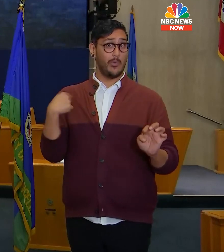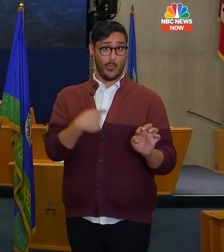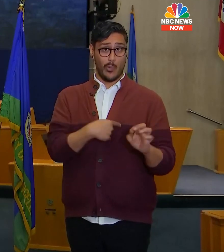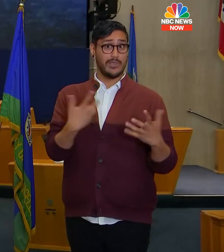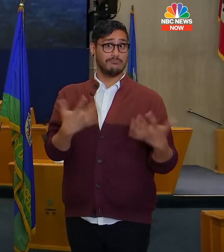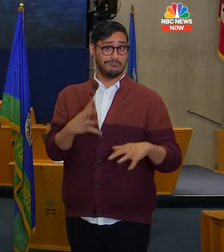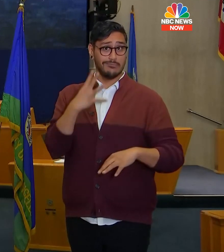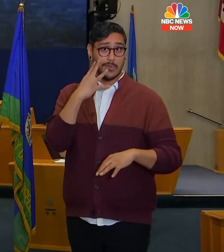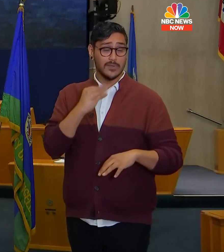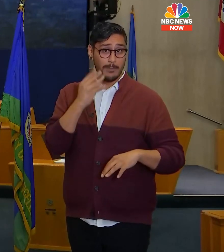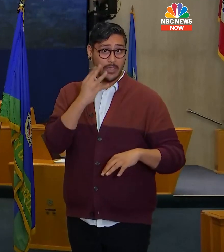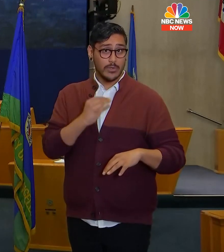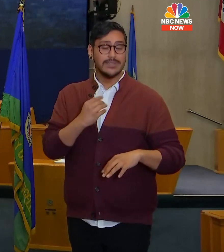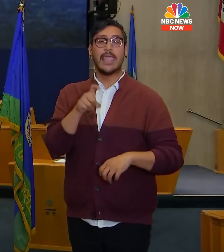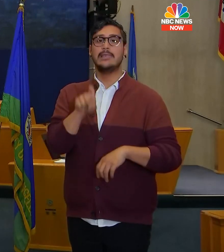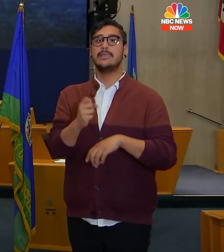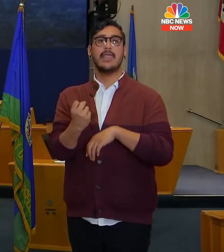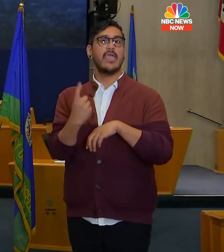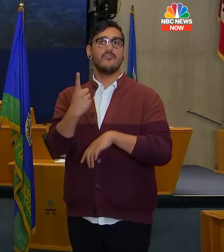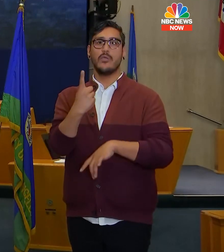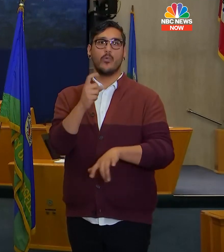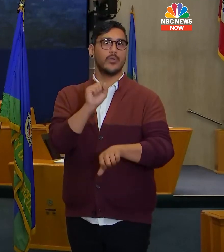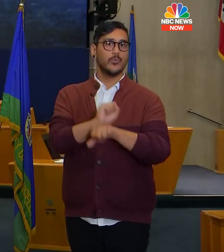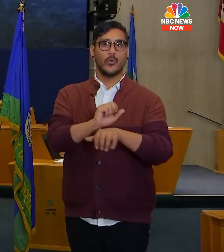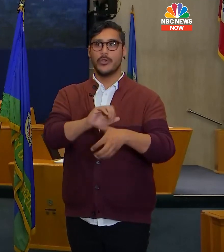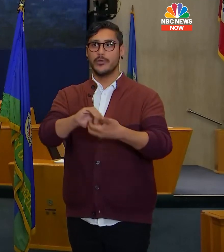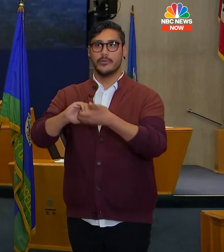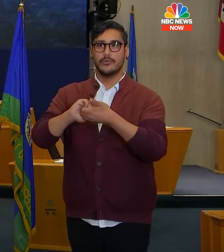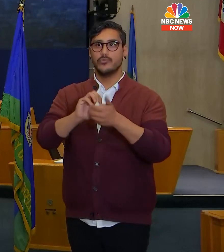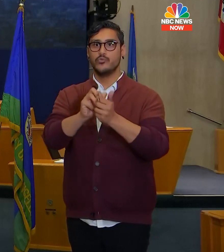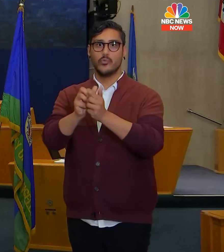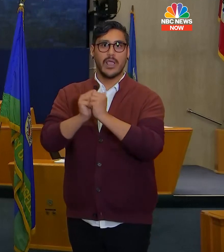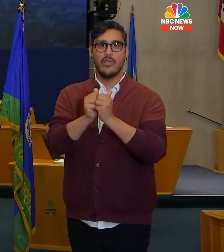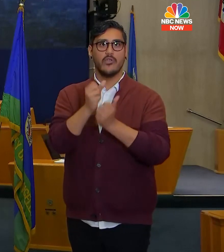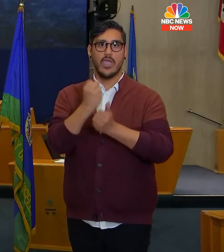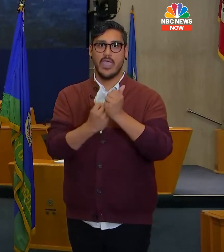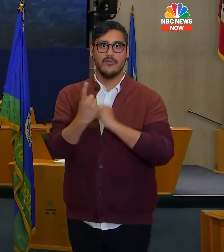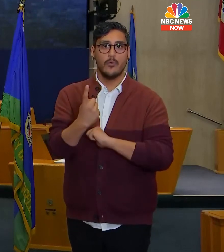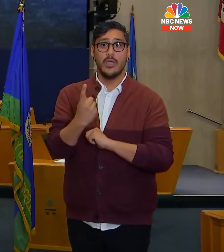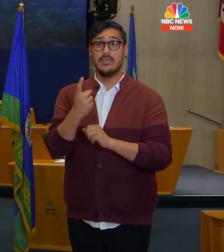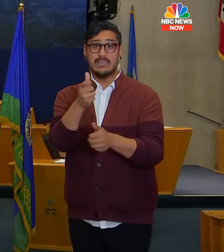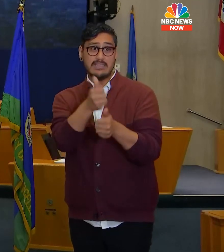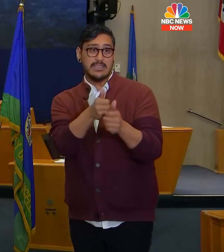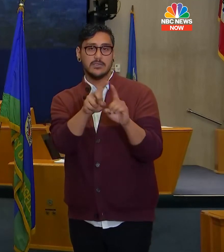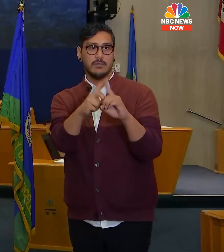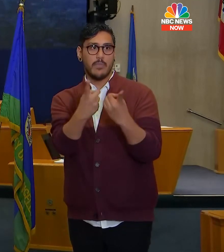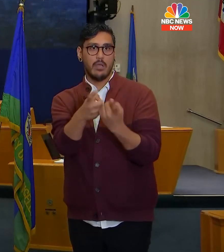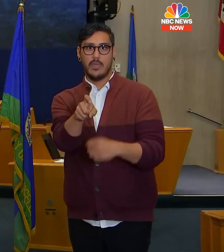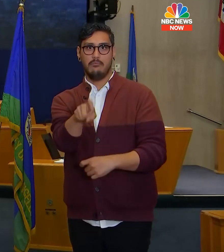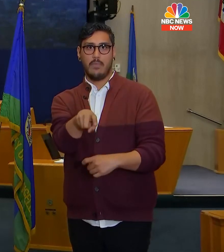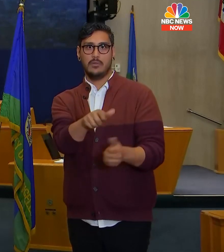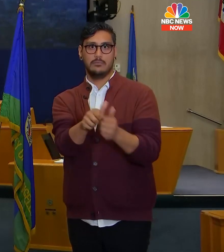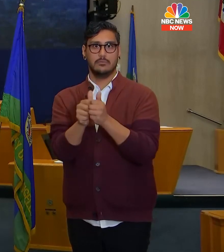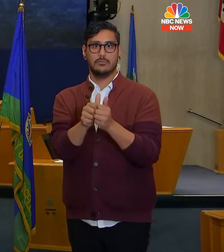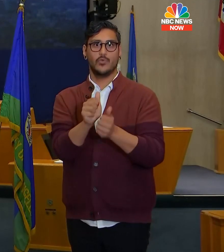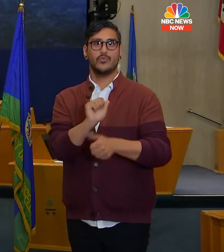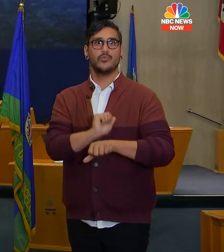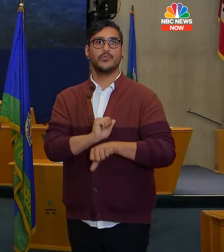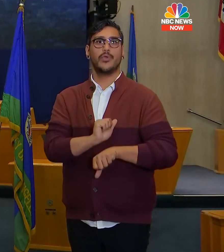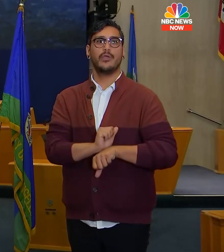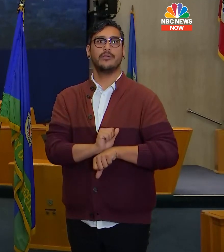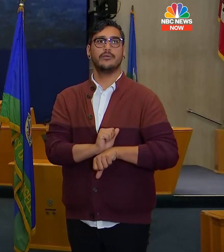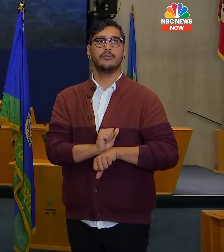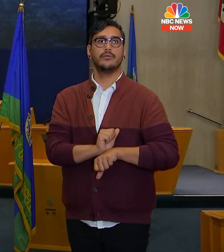todos trabajen en coordinación, en cooperación, todos los diferentes departamentos. Y esto